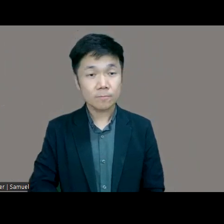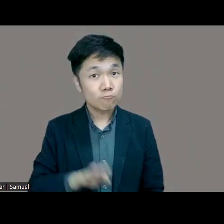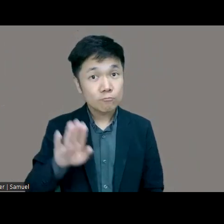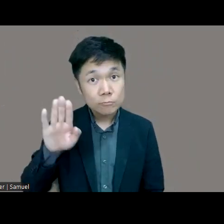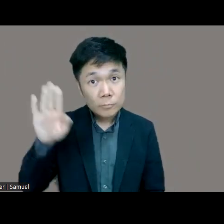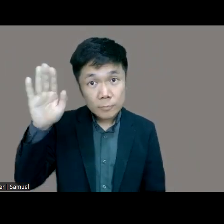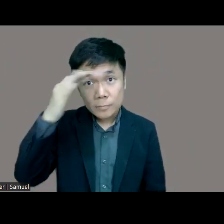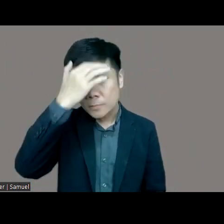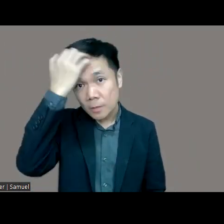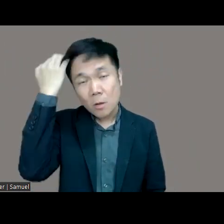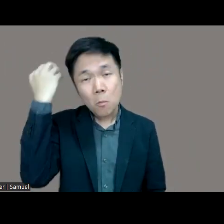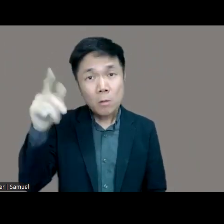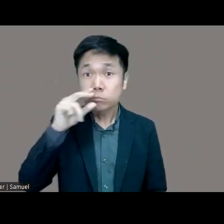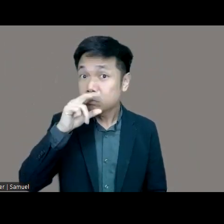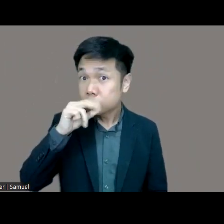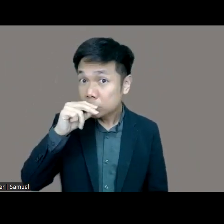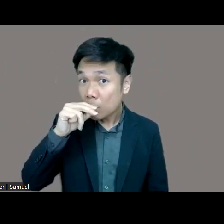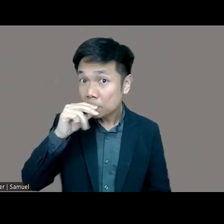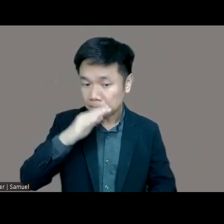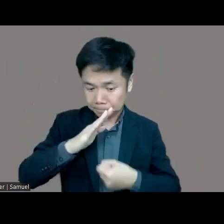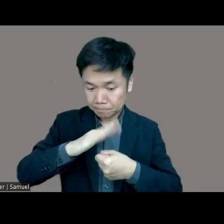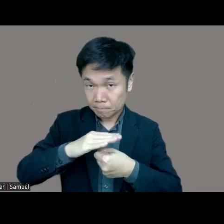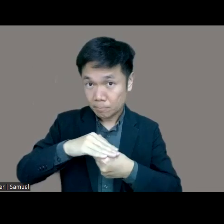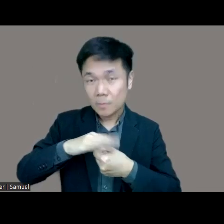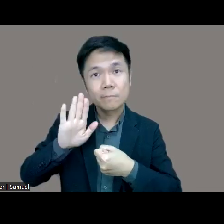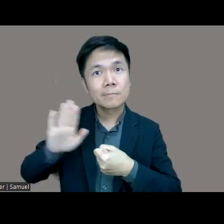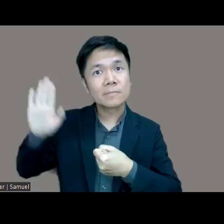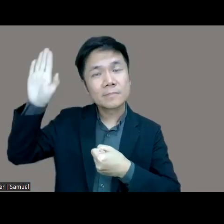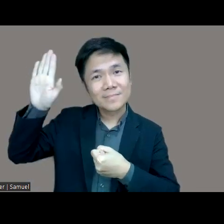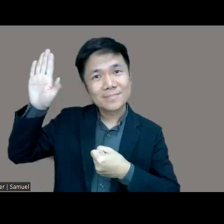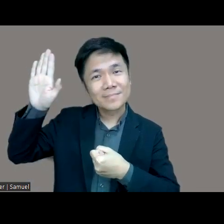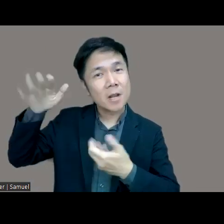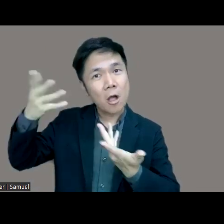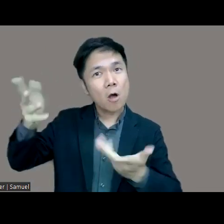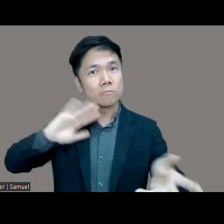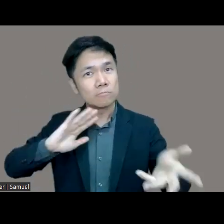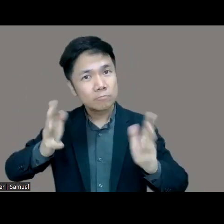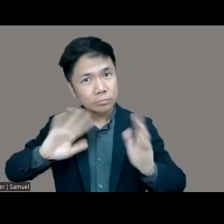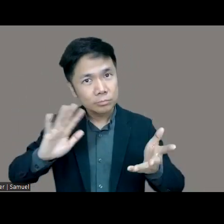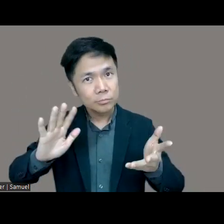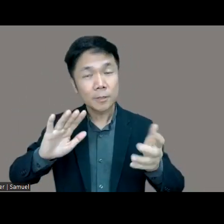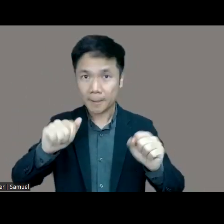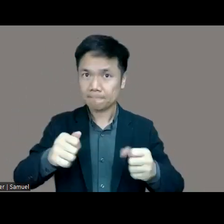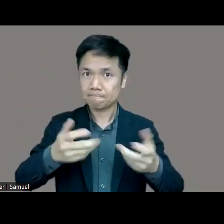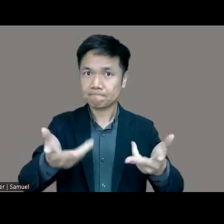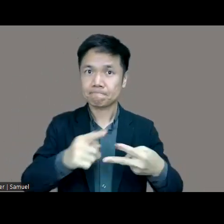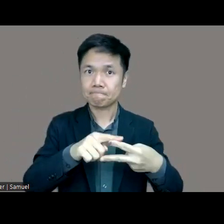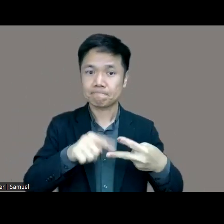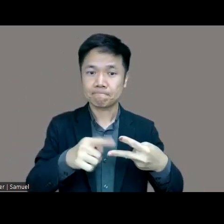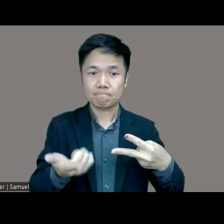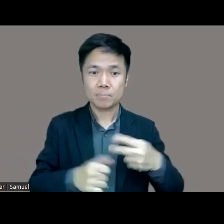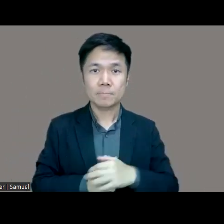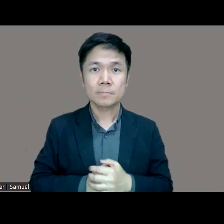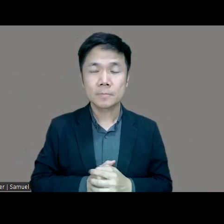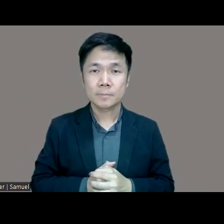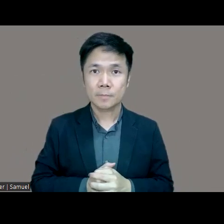Vous pouvez lever votre main si vous voulez parler et nous allons vous permettre d'allumer